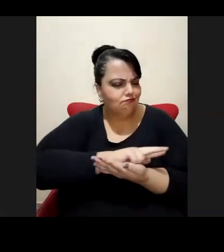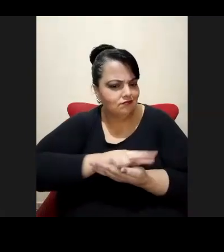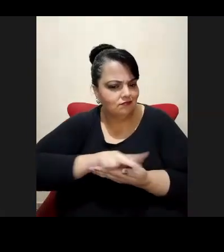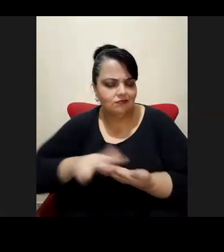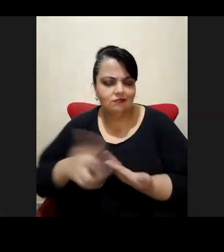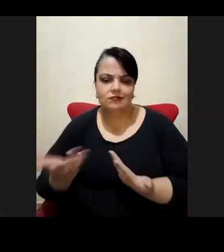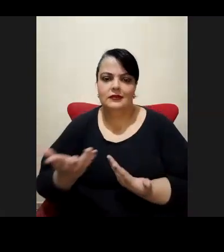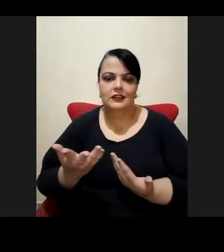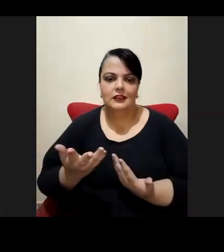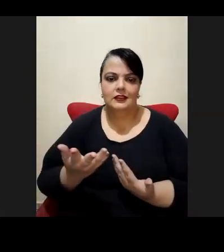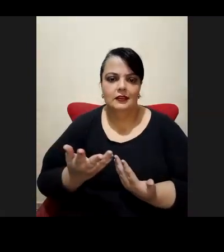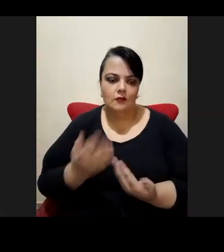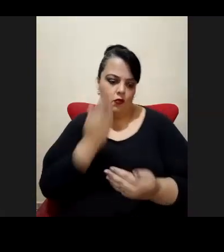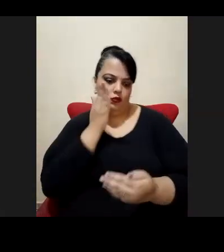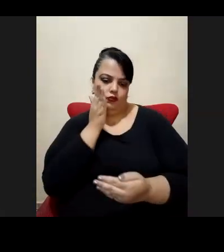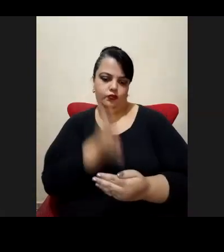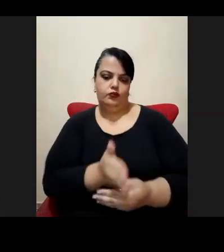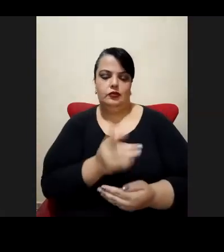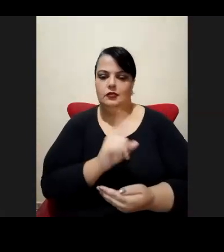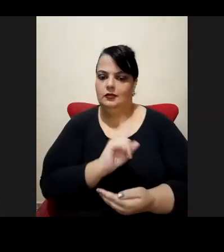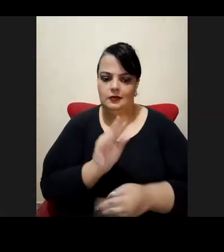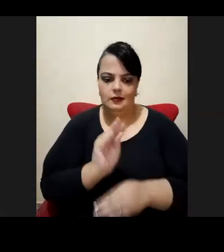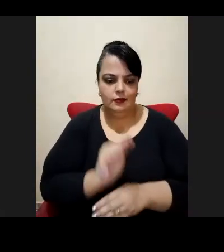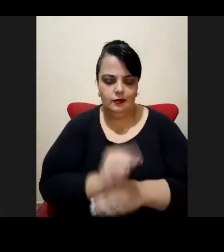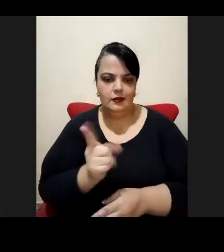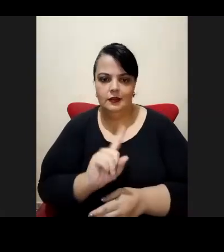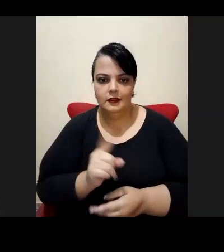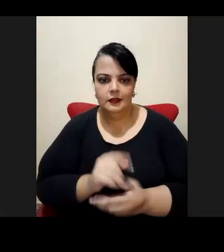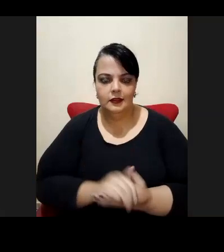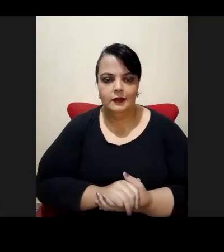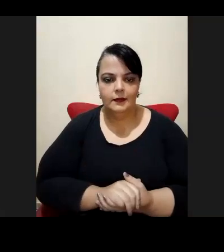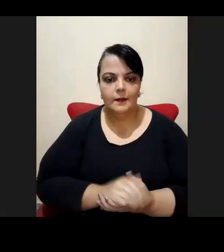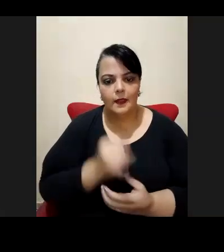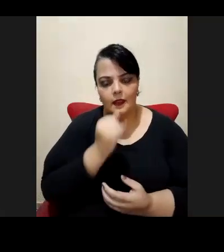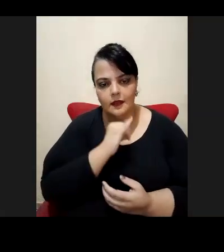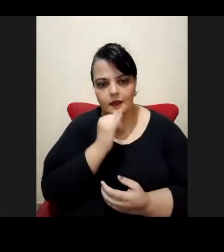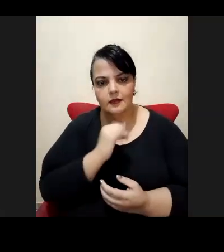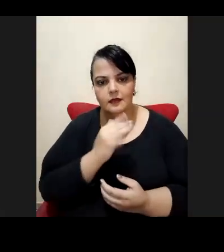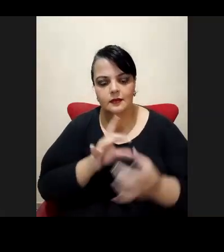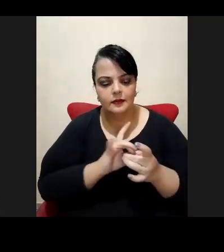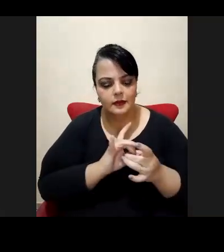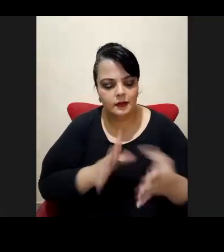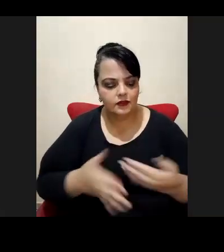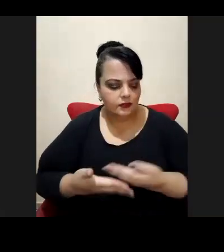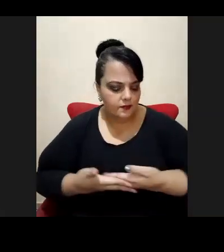coisas de interesse pessoal, e aí a gente pode permitir que o bebê possa chorar